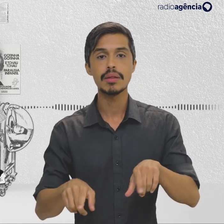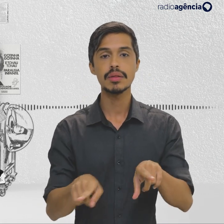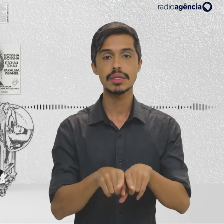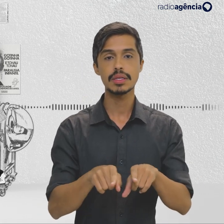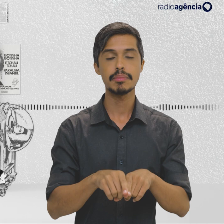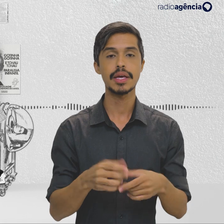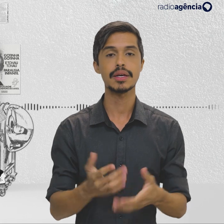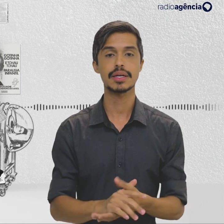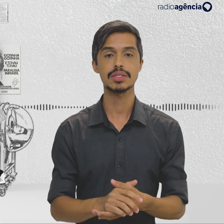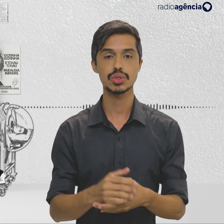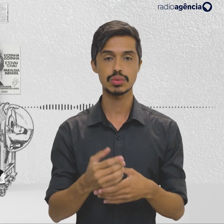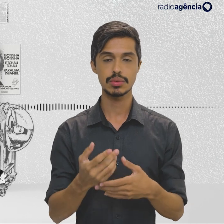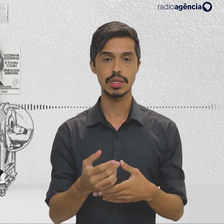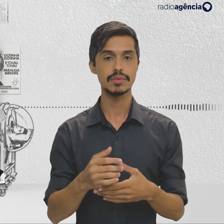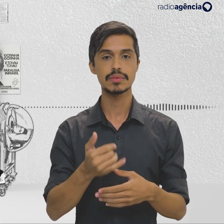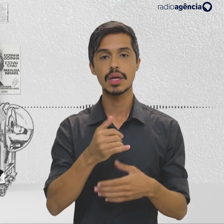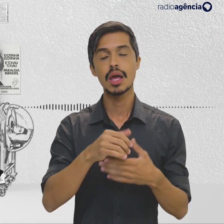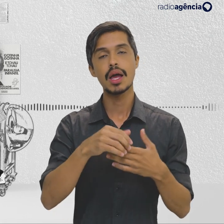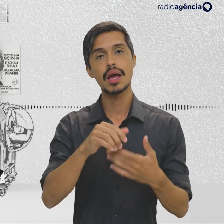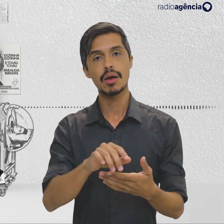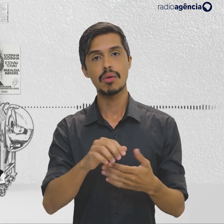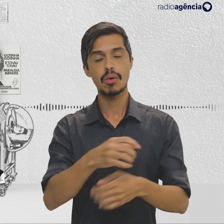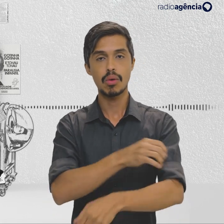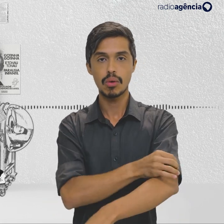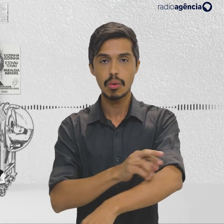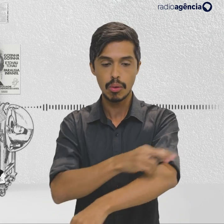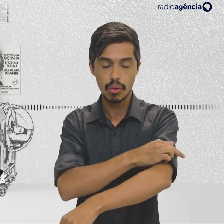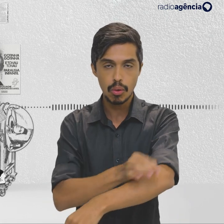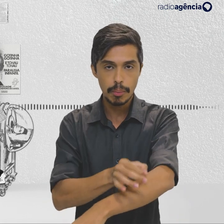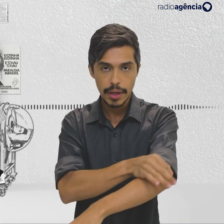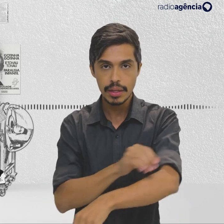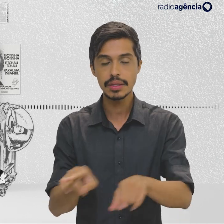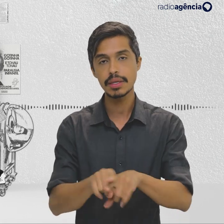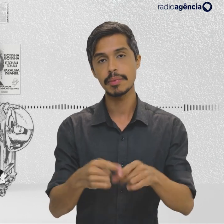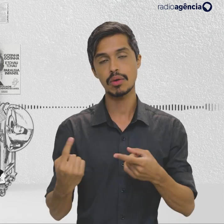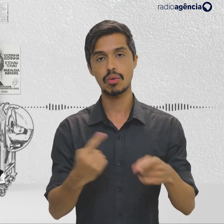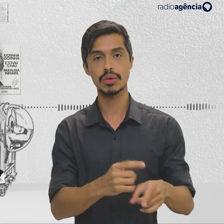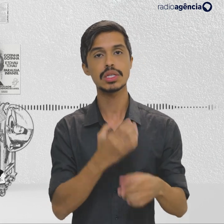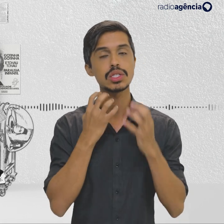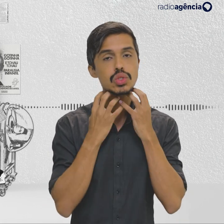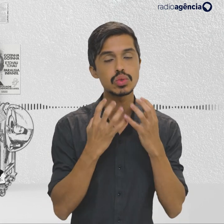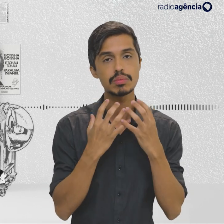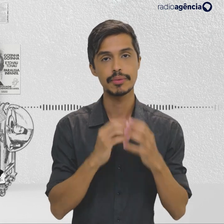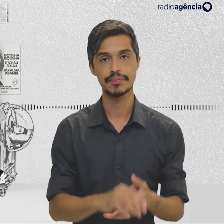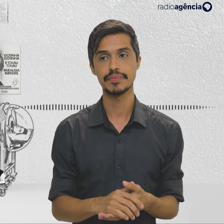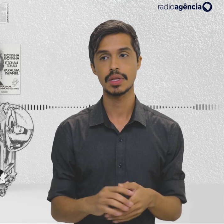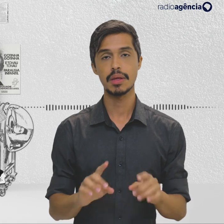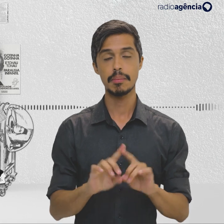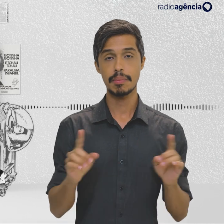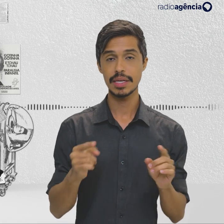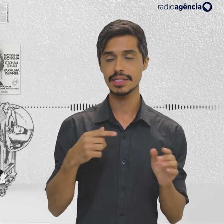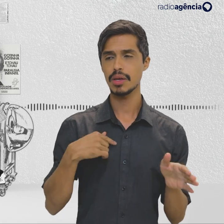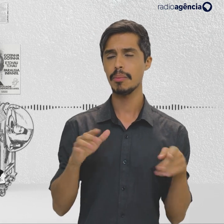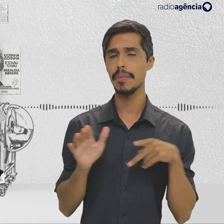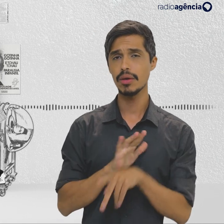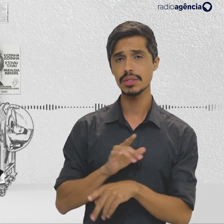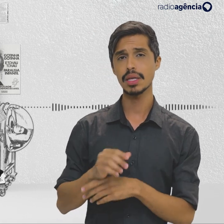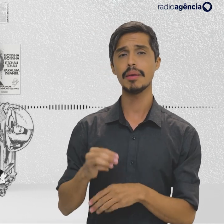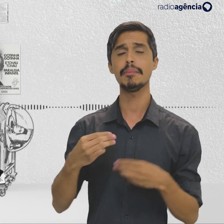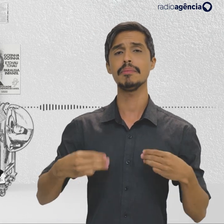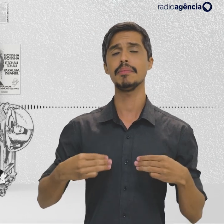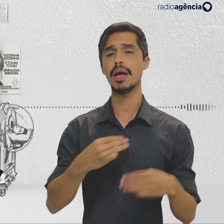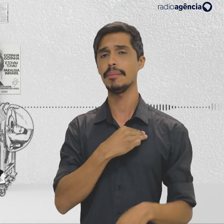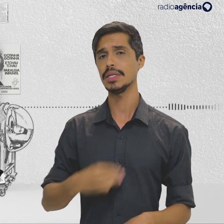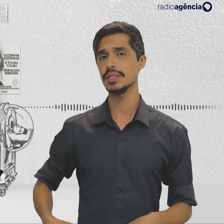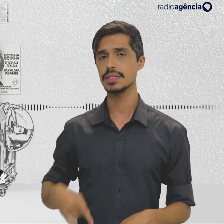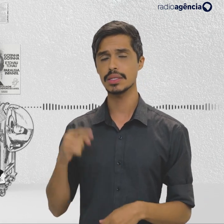agora a pouco esse ano o Brasil ainda não registrou casos de sarampo felizmente mas eu perguntei pra ministra da Saúde se